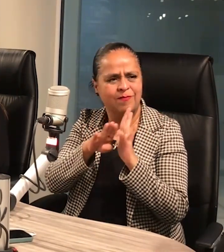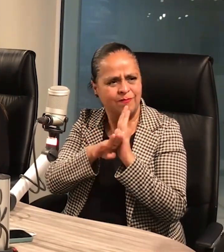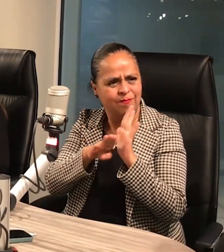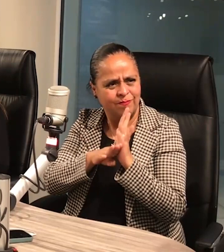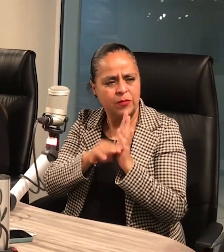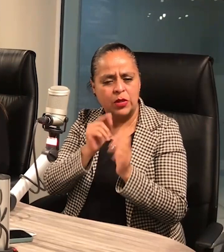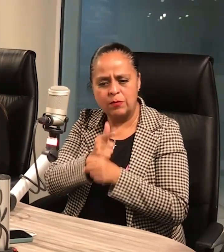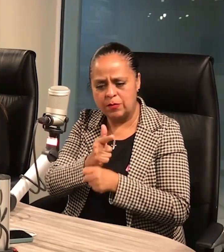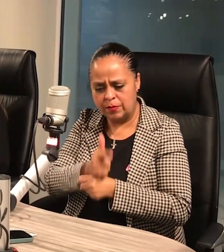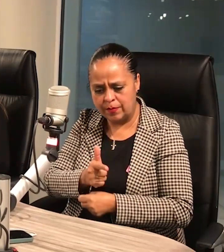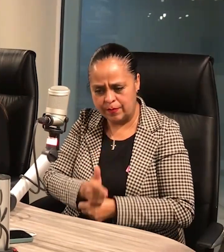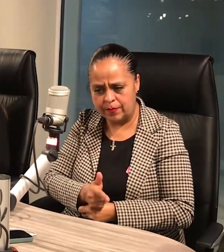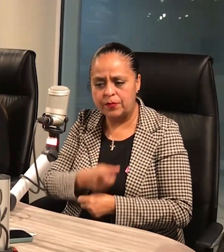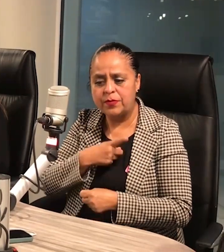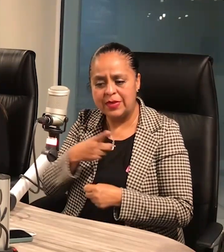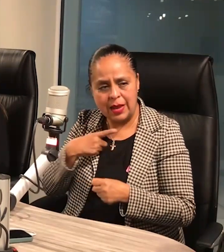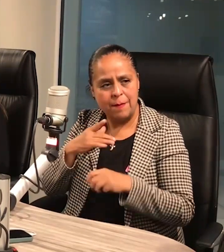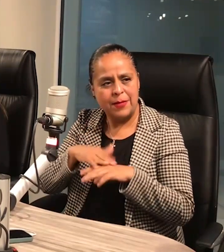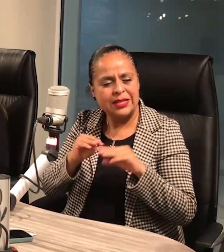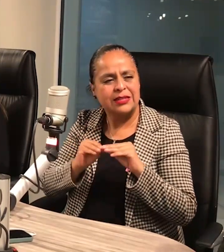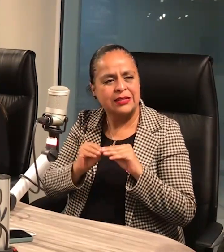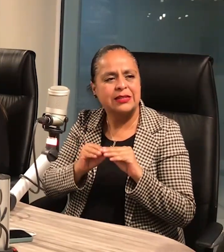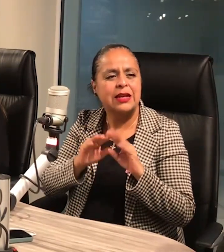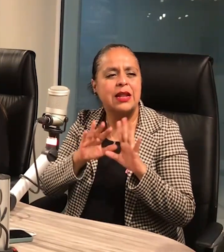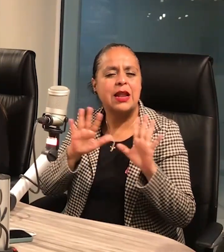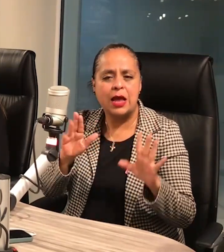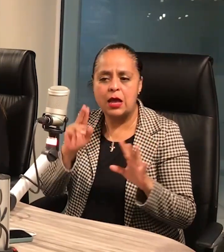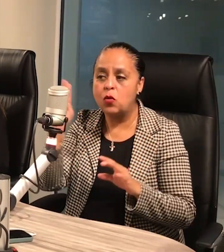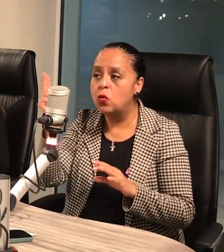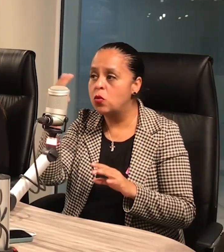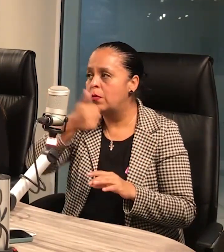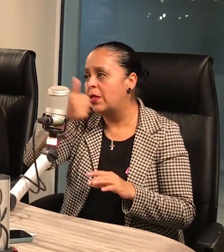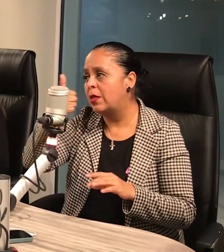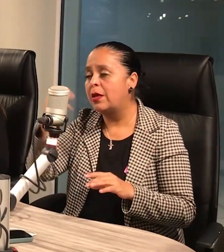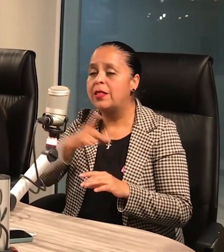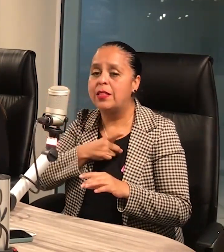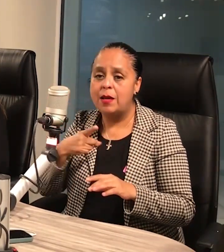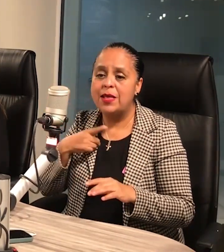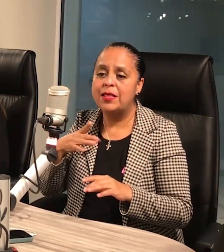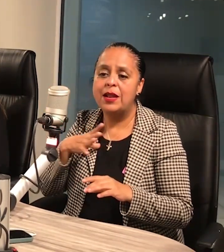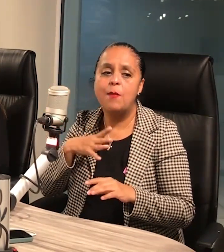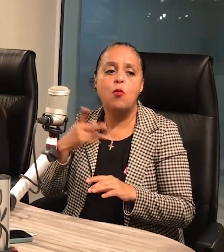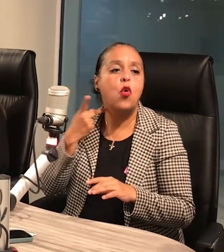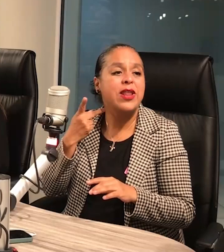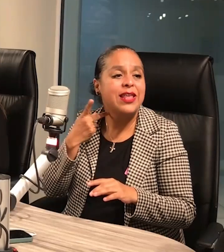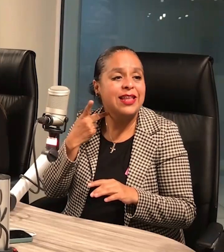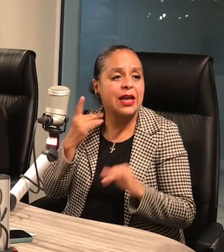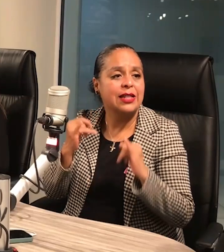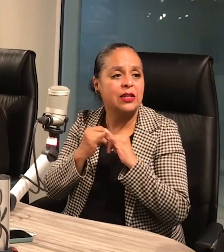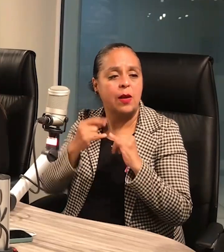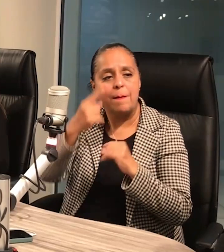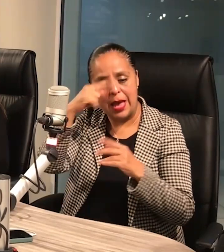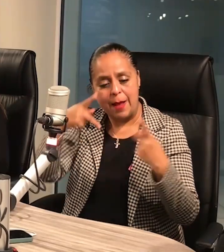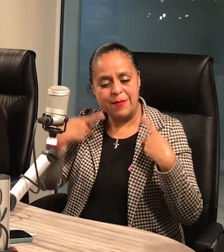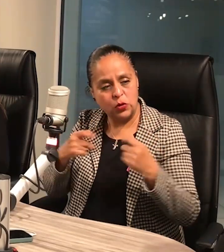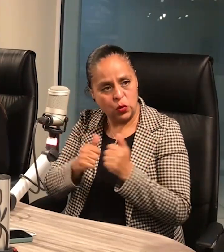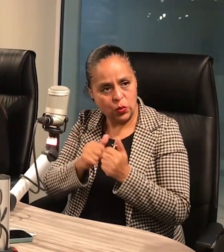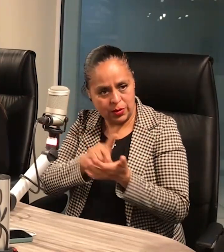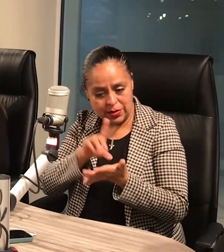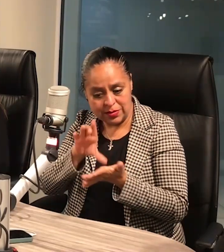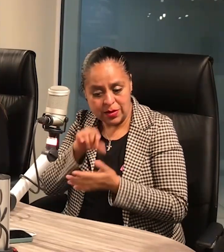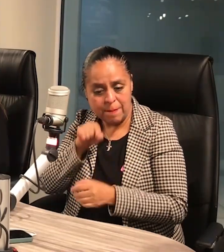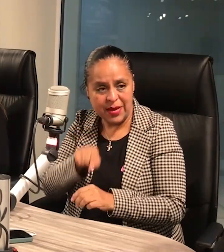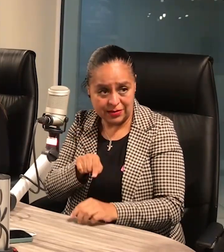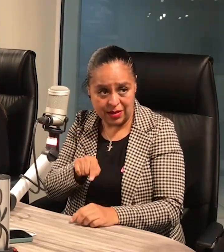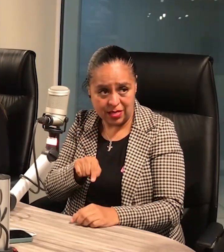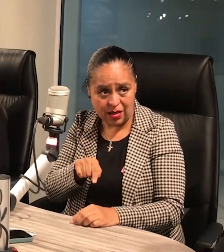en cuenta, pero debe de quedar claro que cada universidad debe tener políticas institucionales para personas con discapacidad,